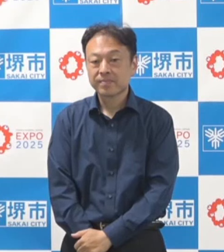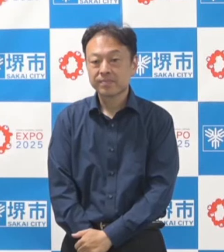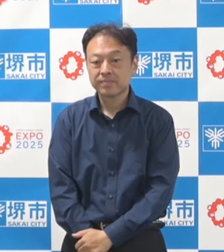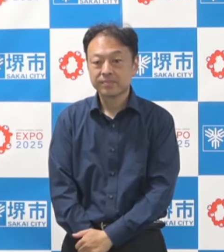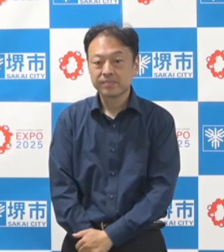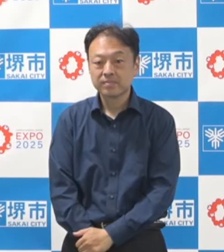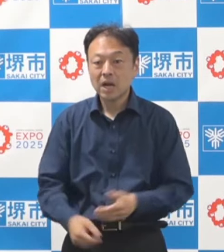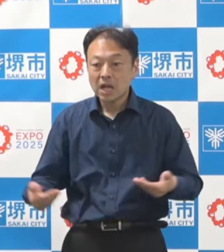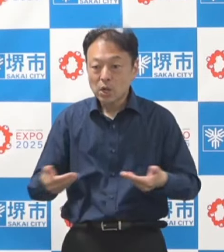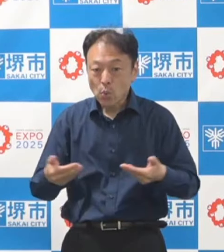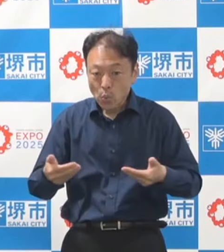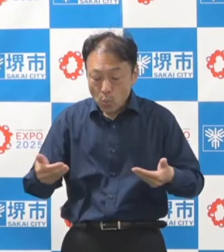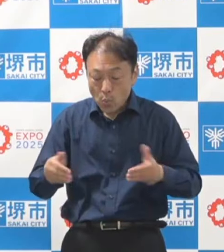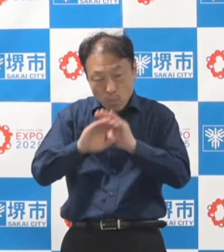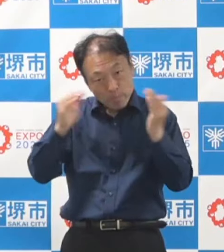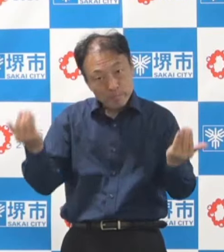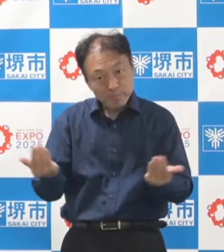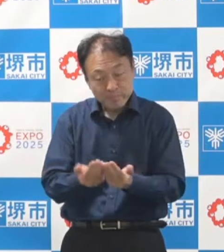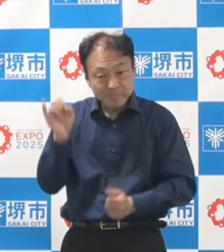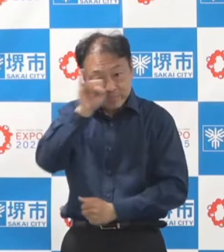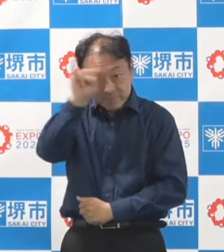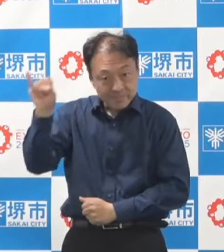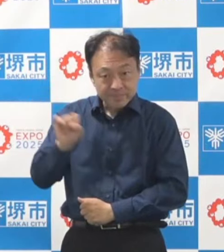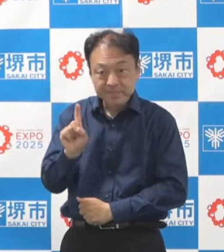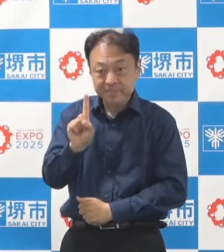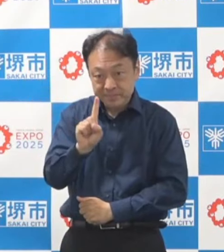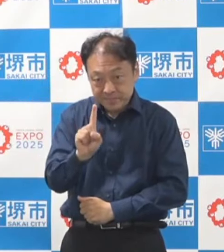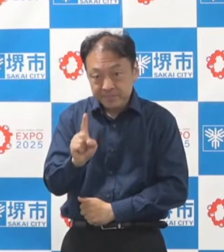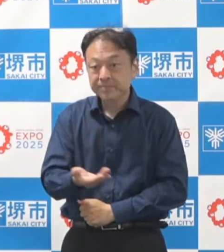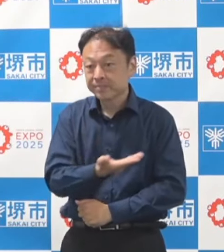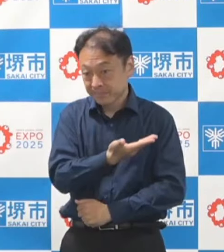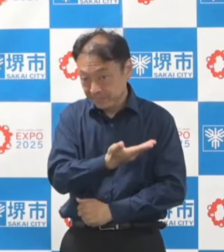事業全体のイメージについてです。